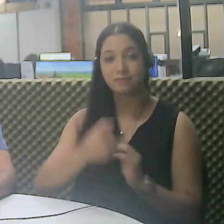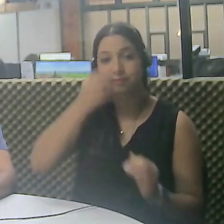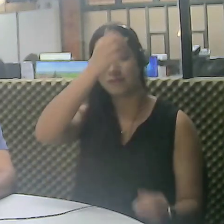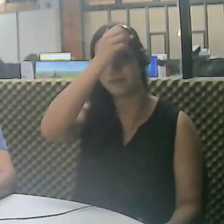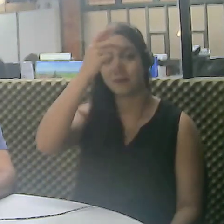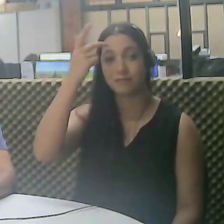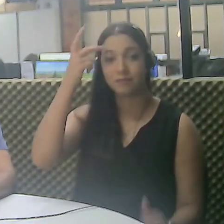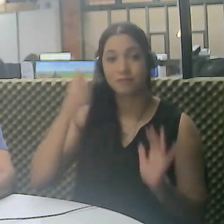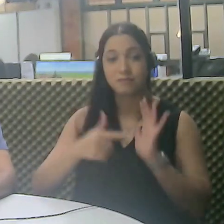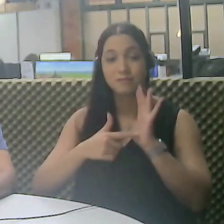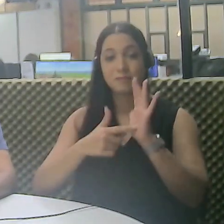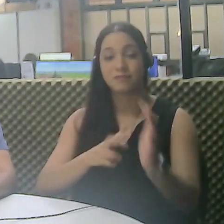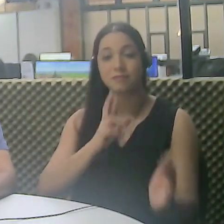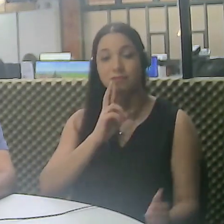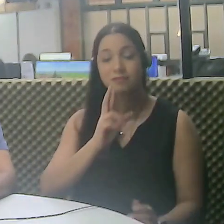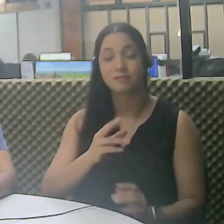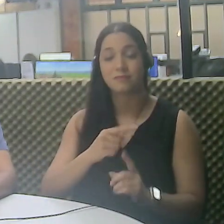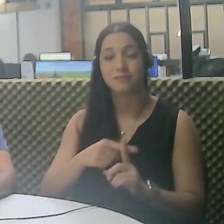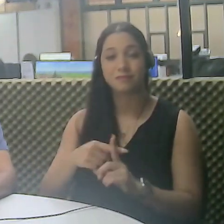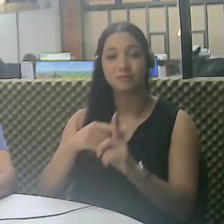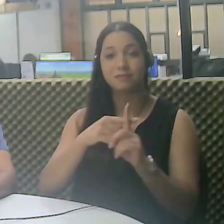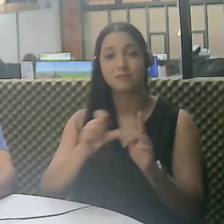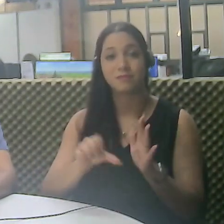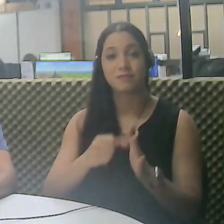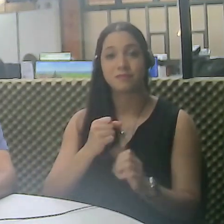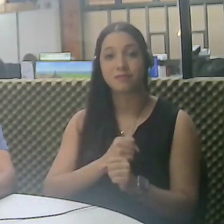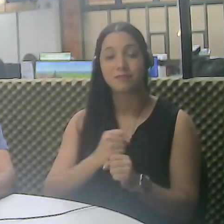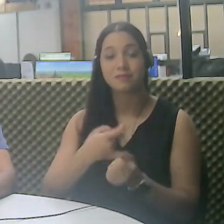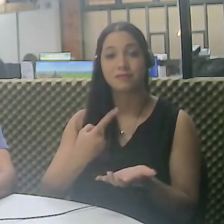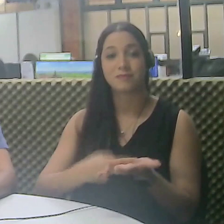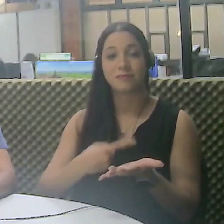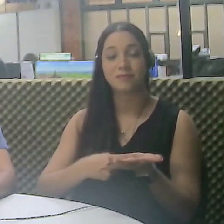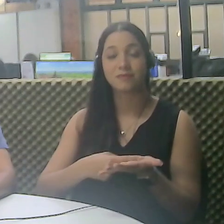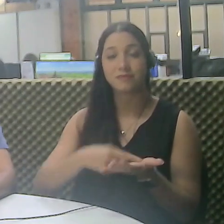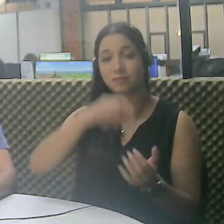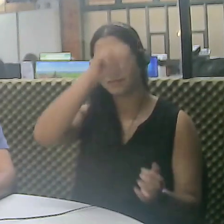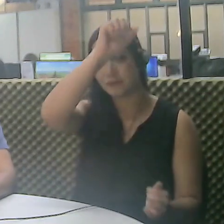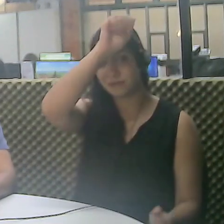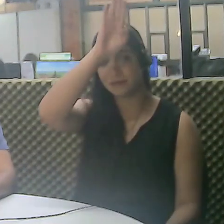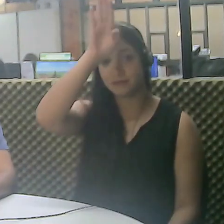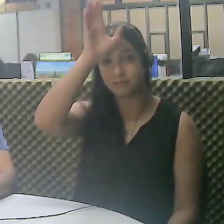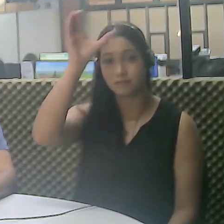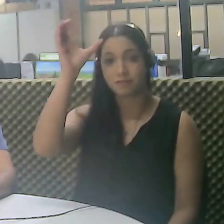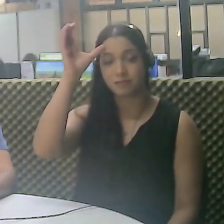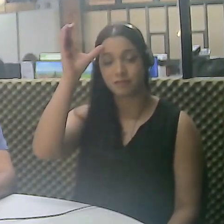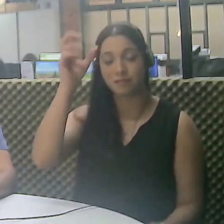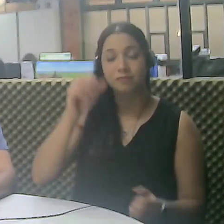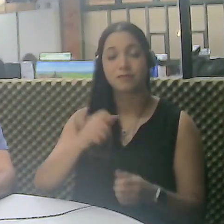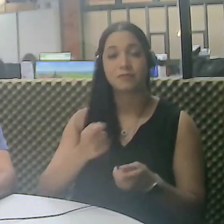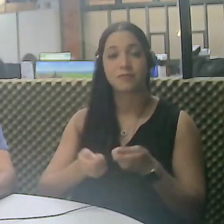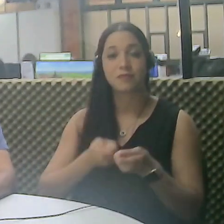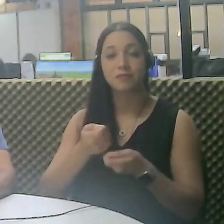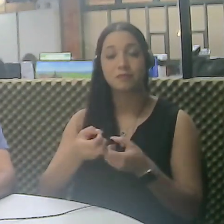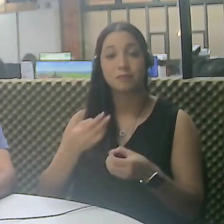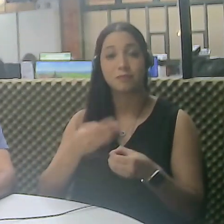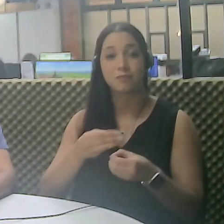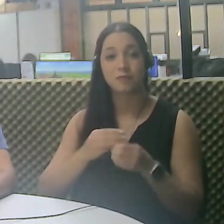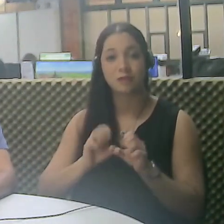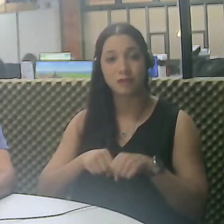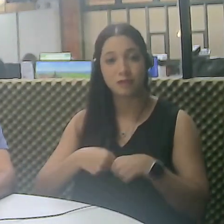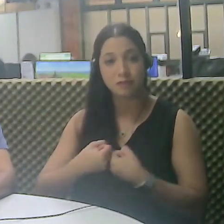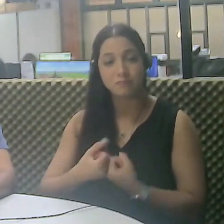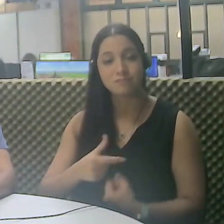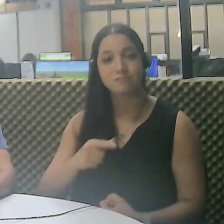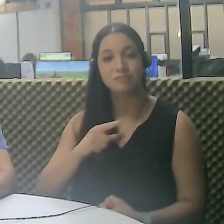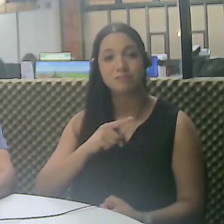Prefeitura apresenta resultados positivos no primeiro ano letivo do Pacto pela Alfabetização. A administração municipal não mede esforços